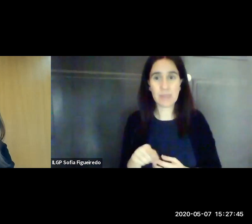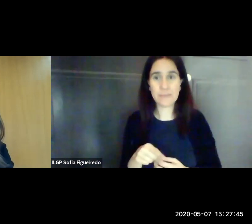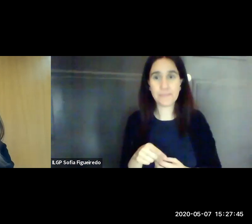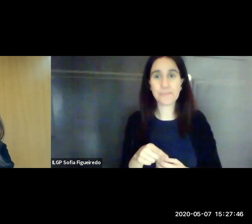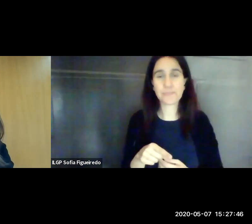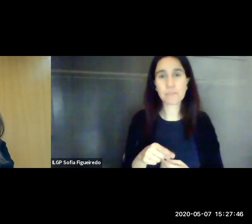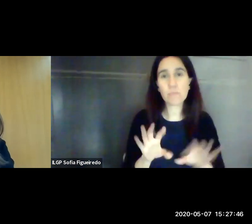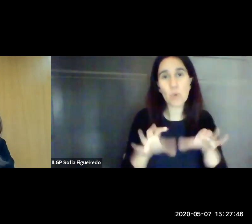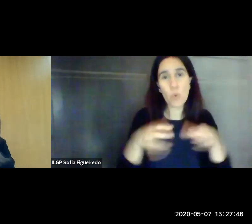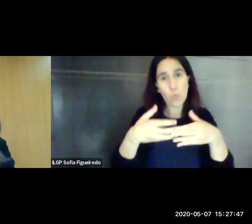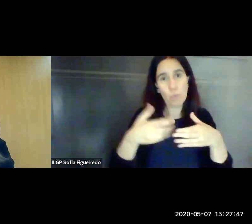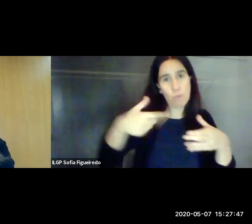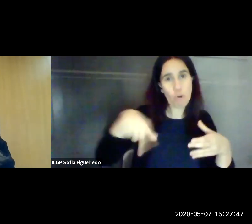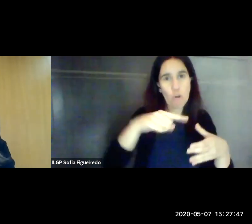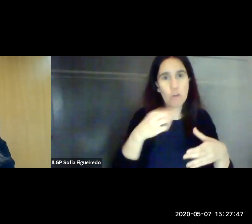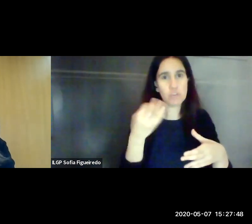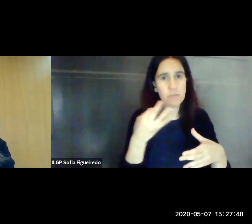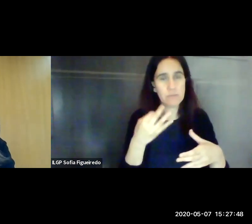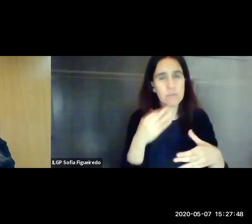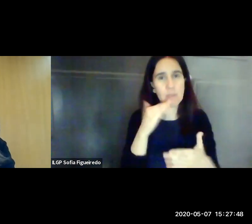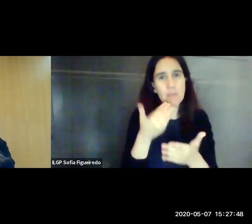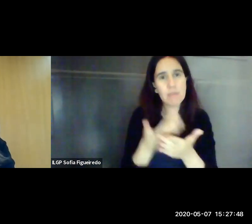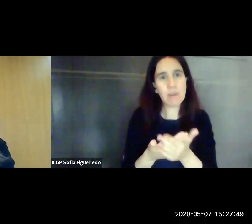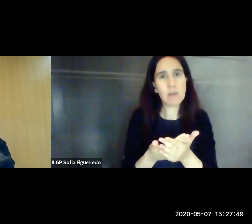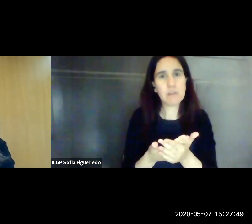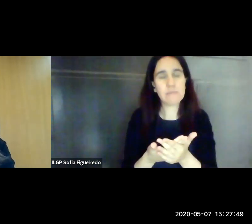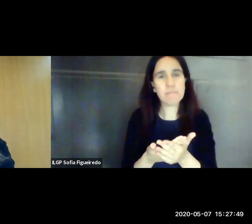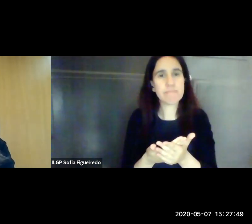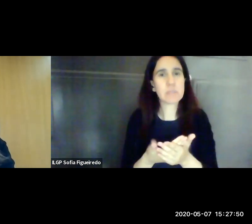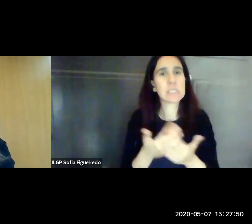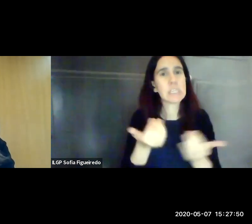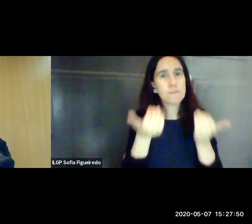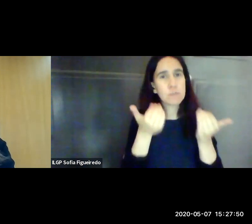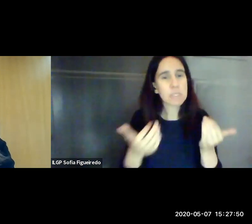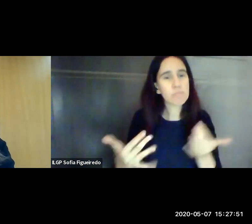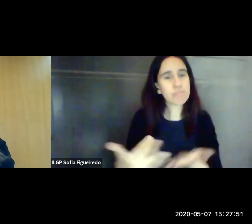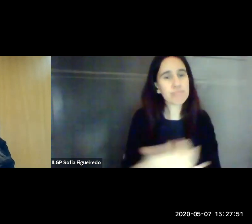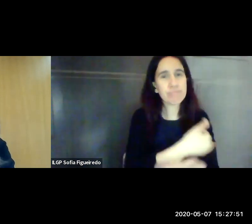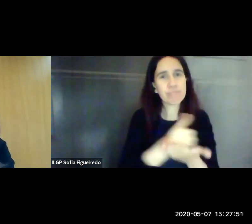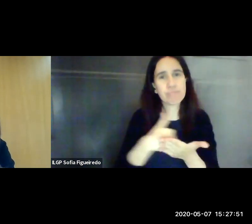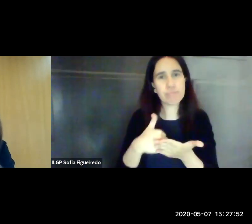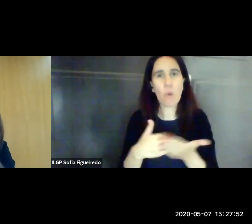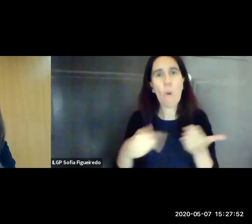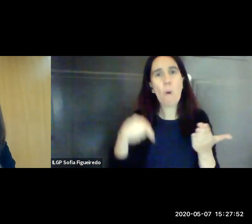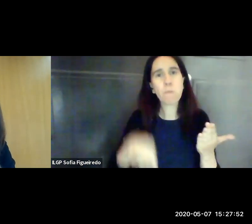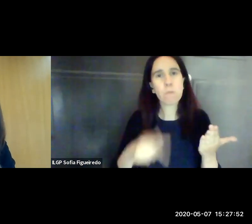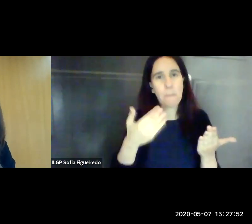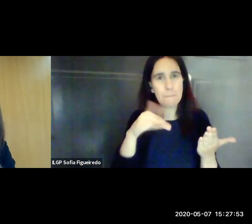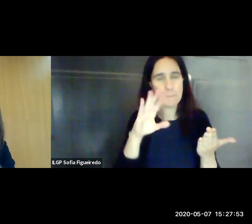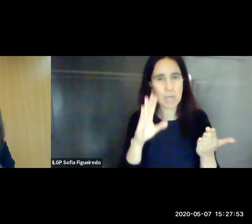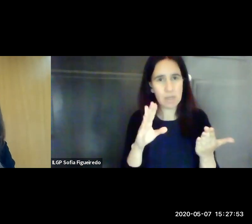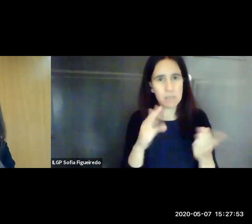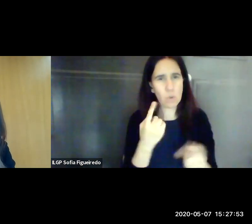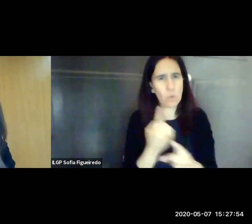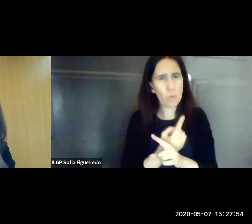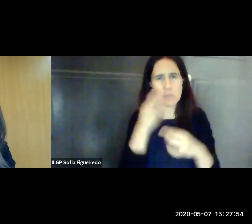destes grupos nós conseguimos obter informações muito mais imediatas, coisas que tão